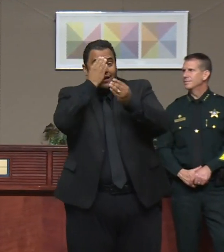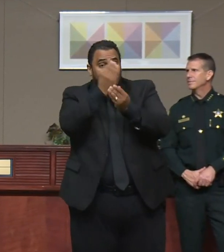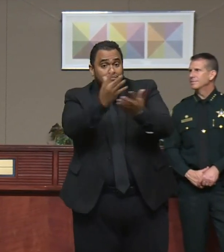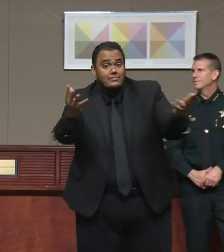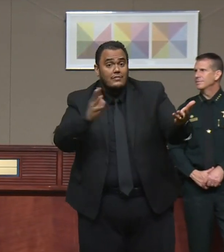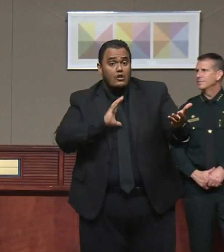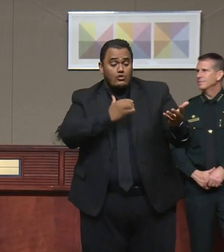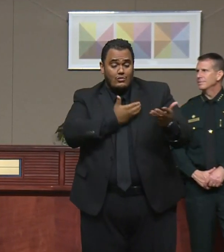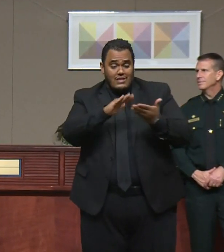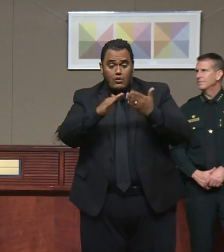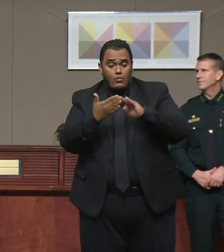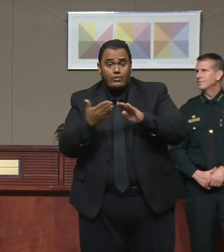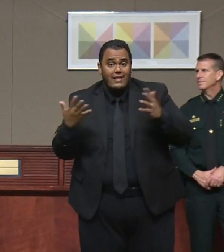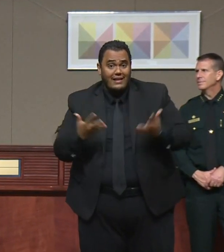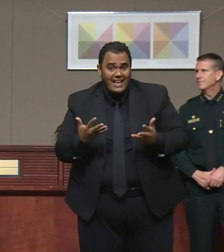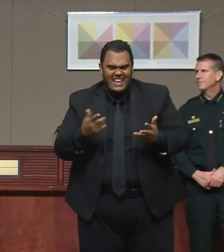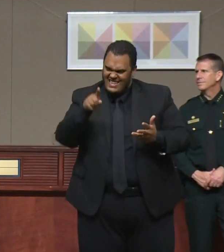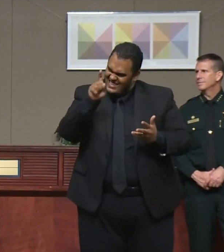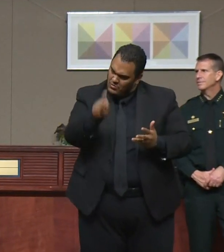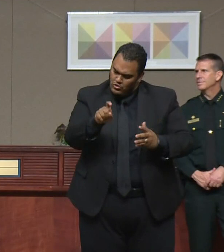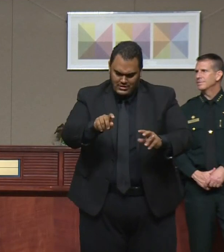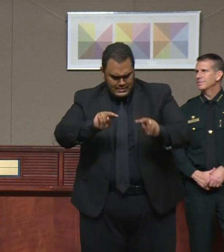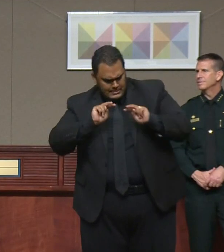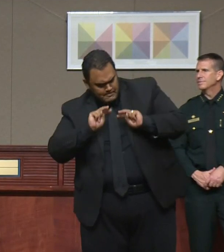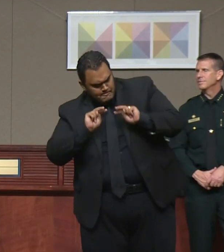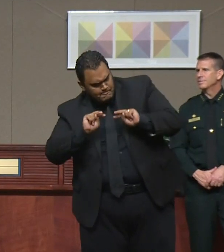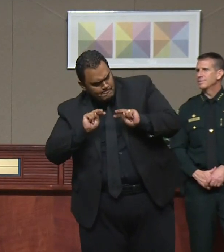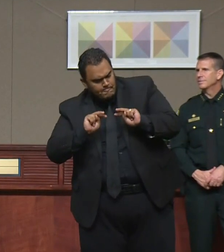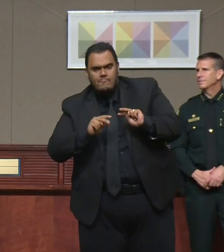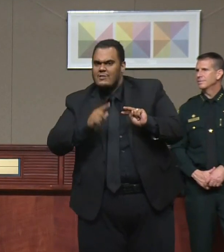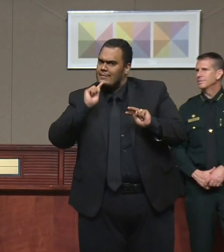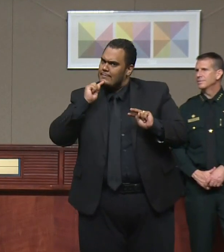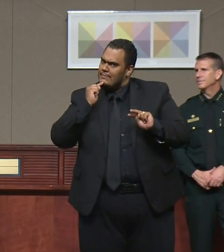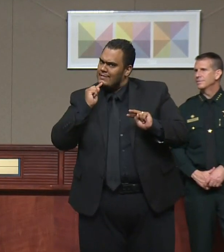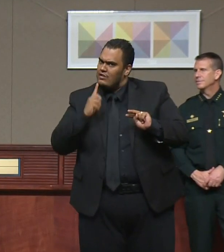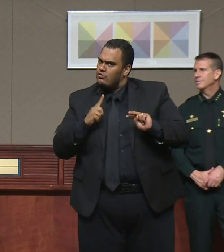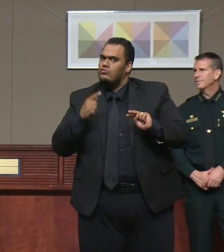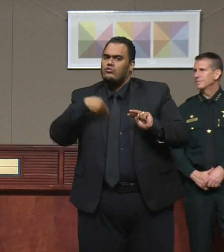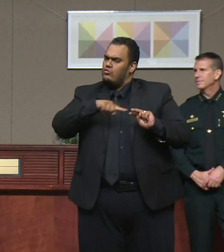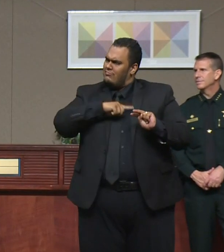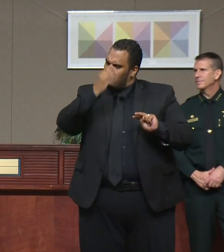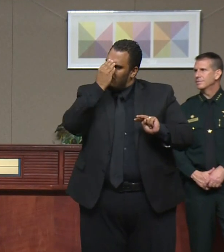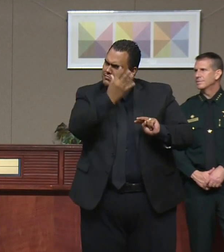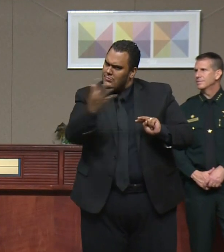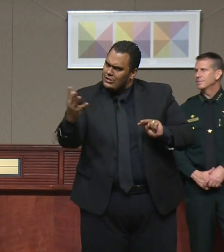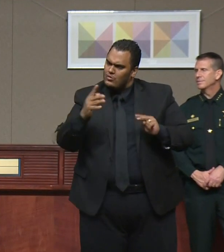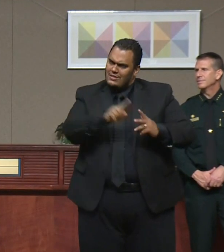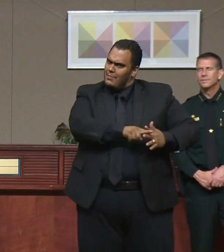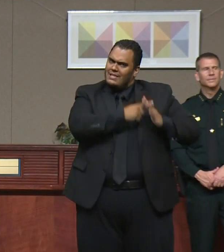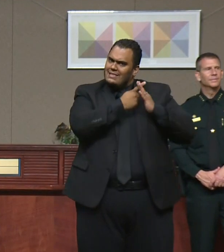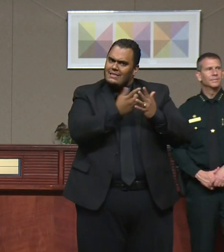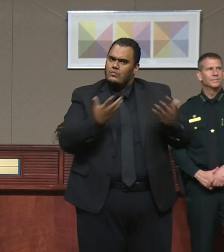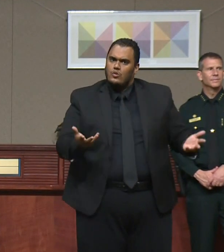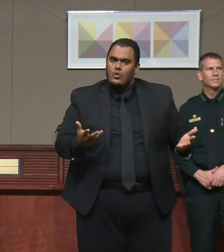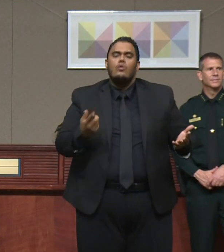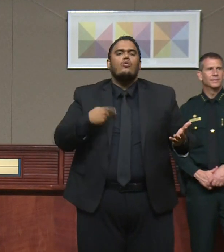que seguir vigilantes, y lo hemos repetido y lo hemos dicho desde un principio. El hecho de que hemos tenido relativamente suerte